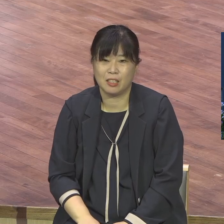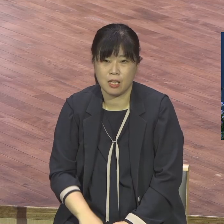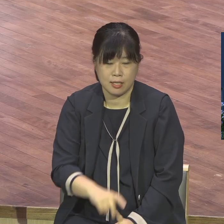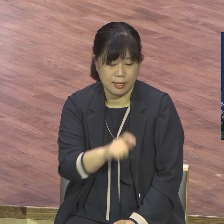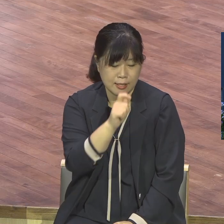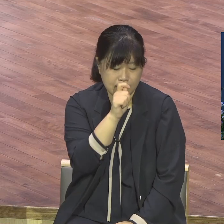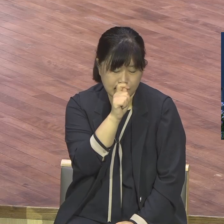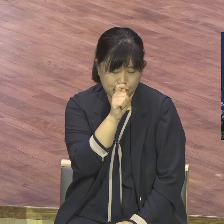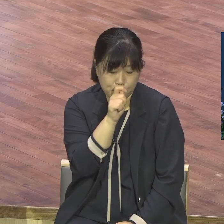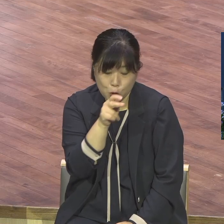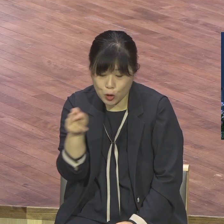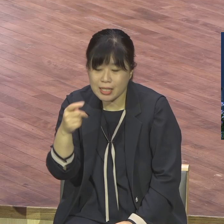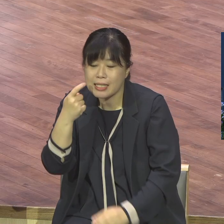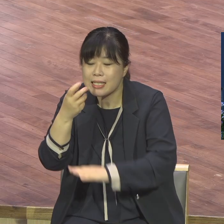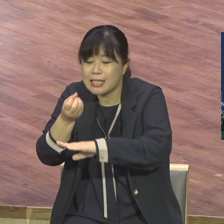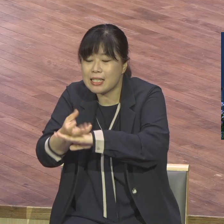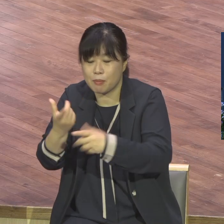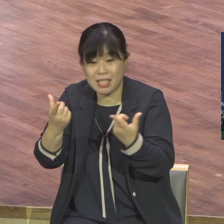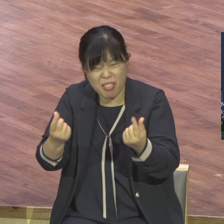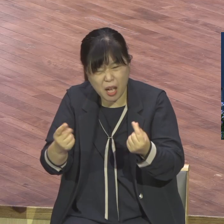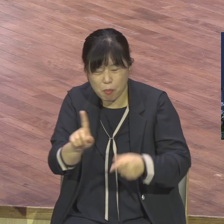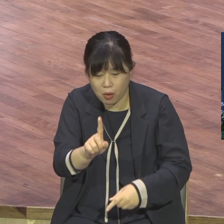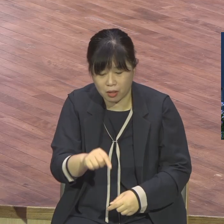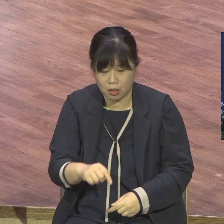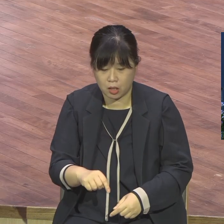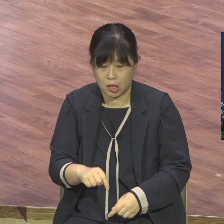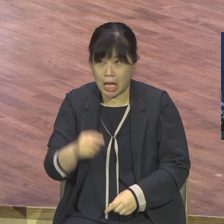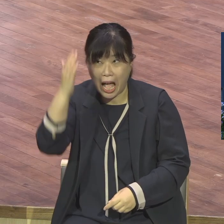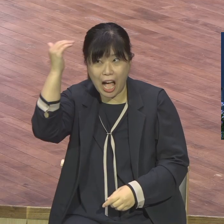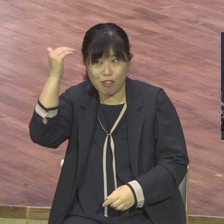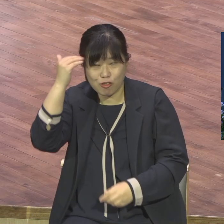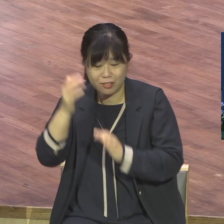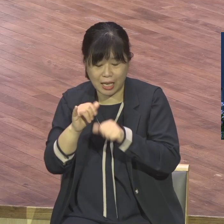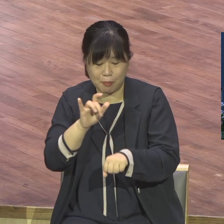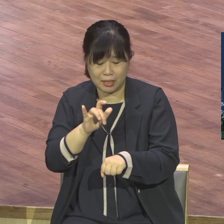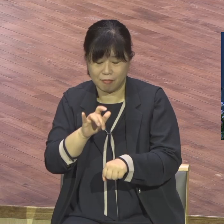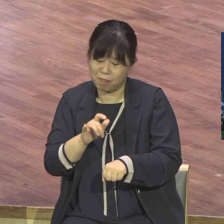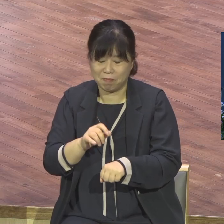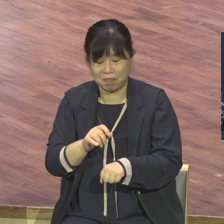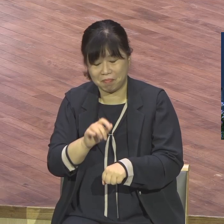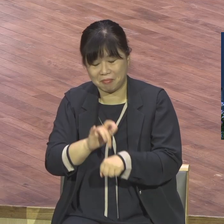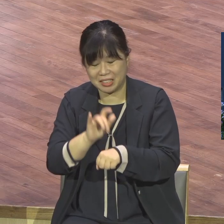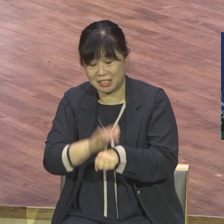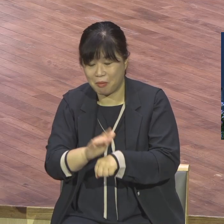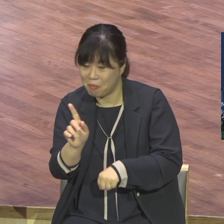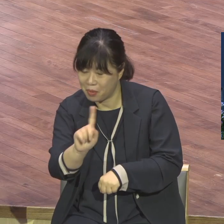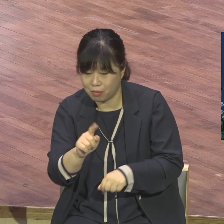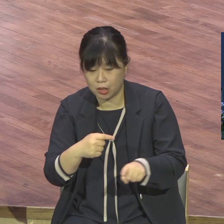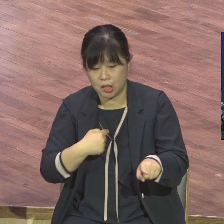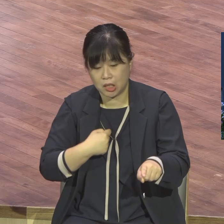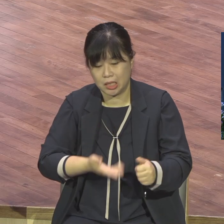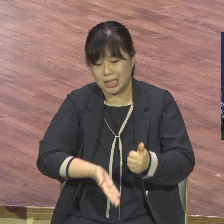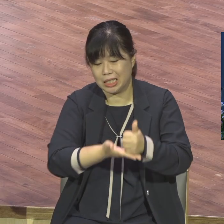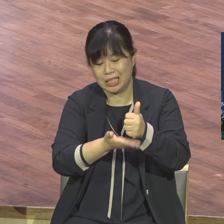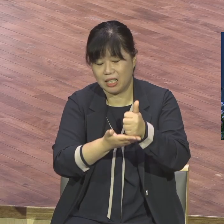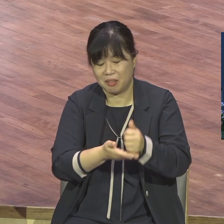다시 말해 뭐요? 칭찬에 무지 인색합니다. 칭찬. 칭찬은 고래도